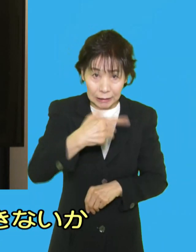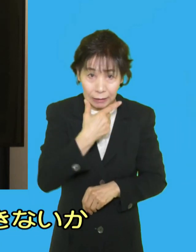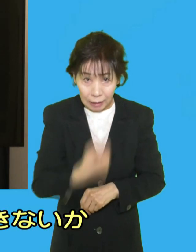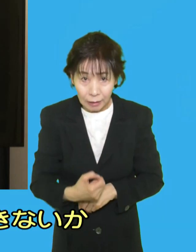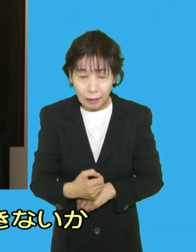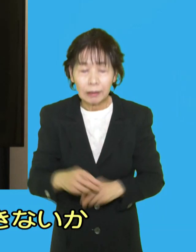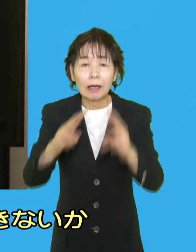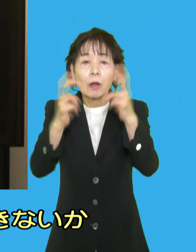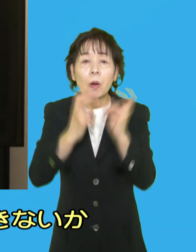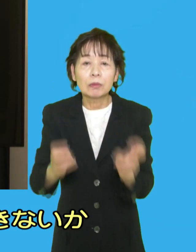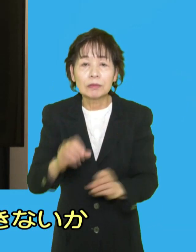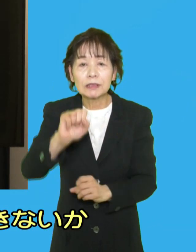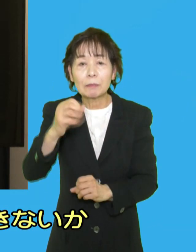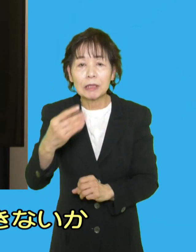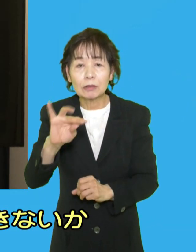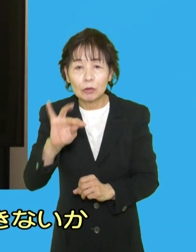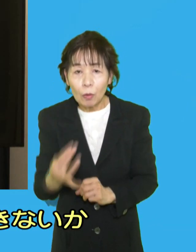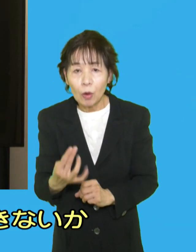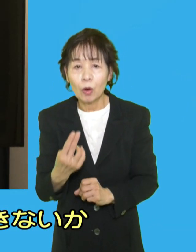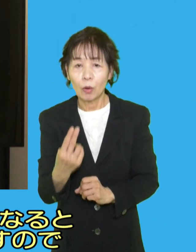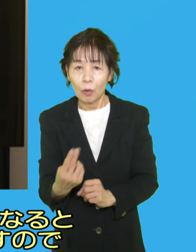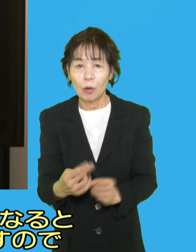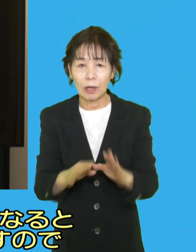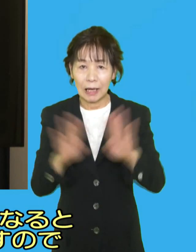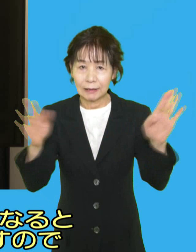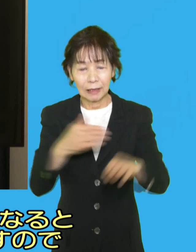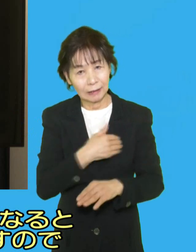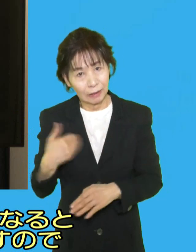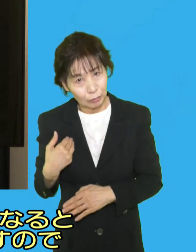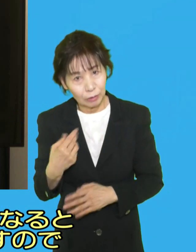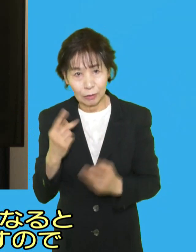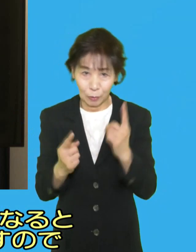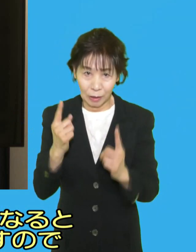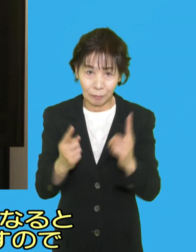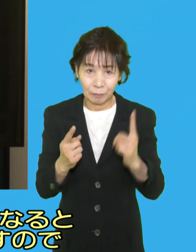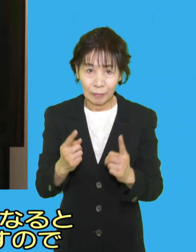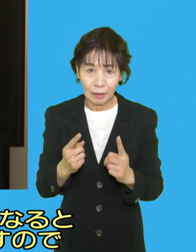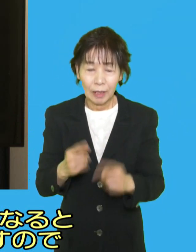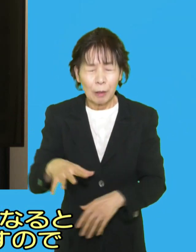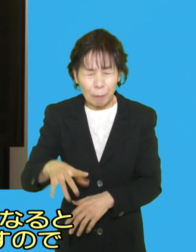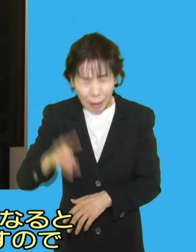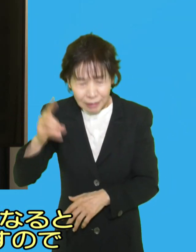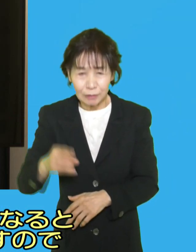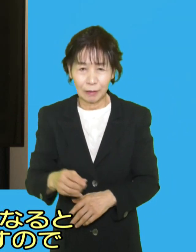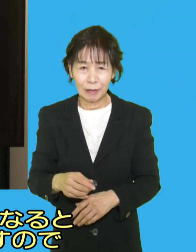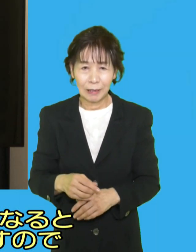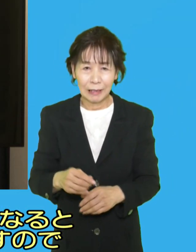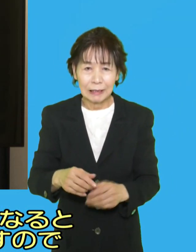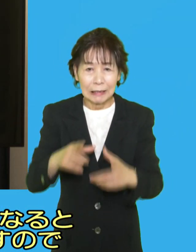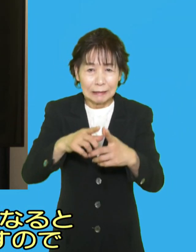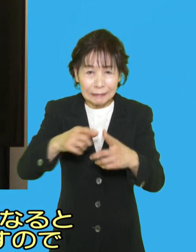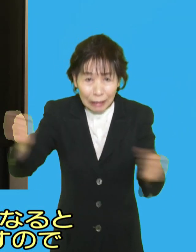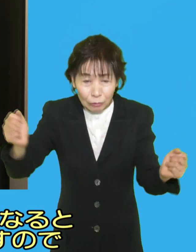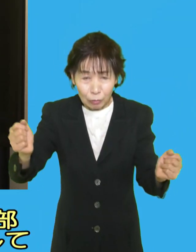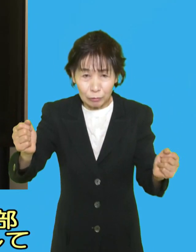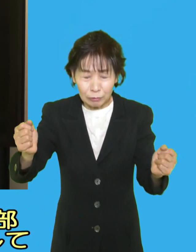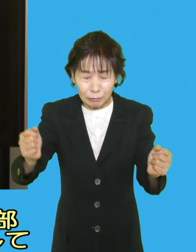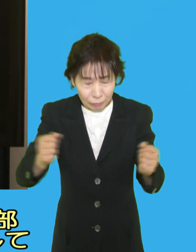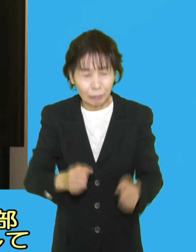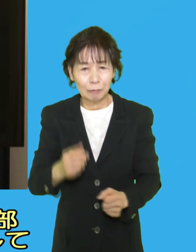ミットができないかということを検討をしています。まずはいきなりその全国というのだとかなりそのパワーもいります